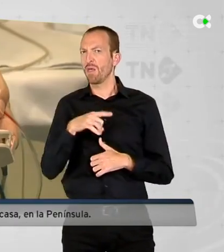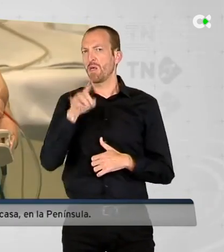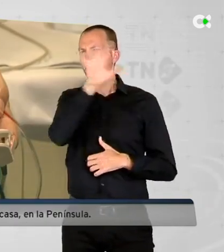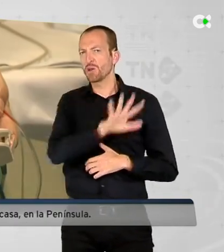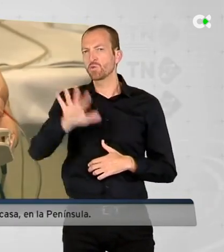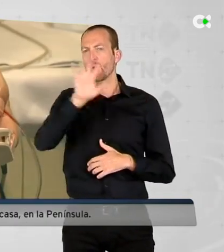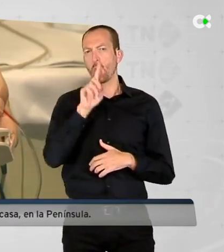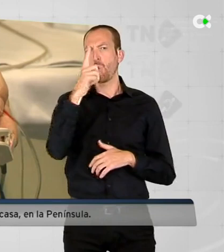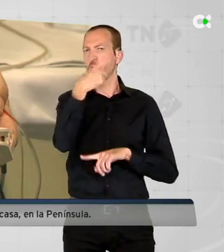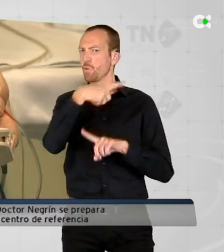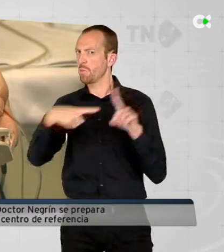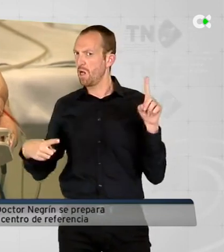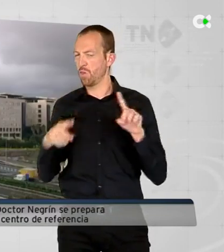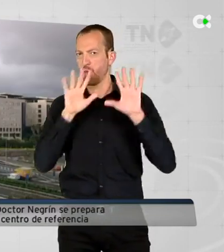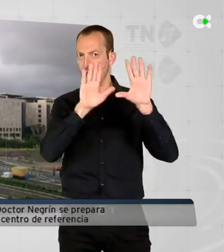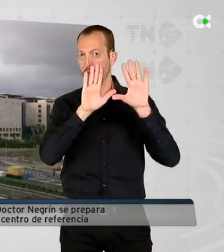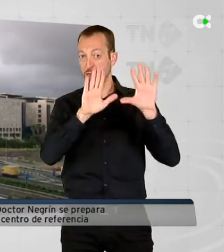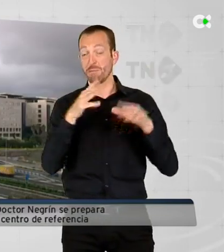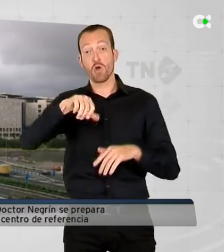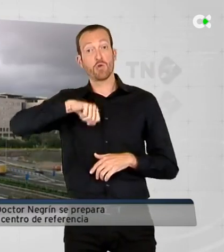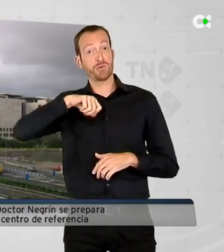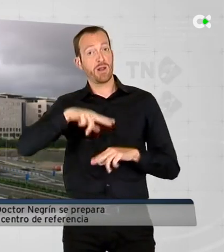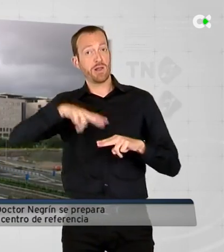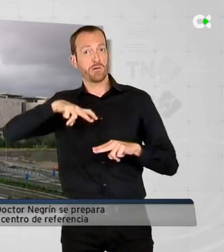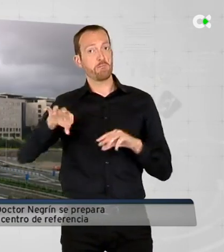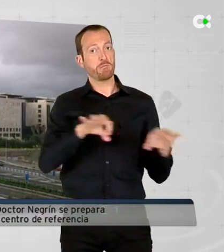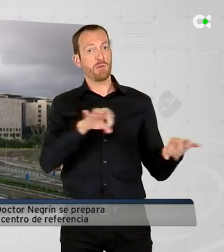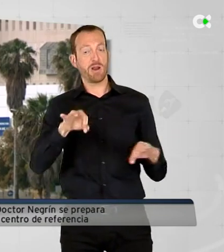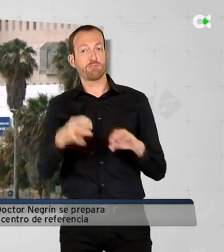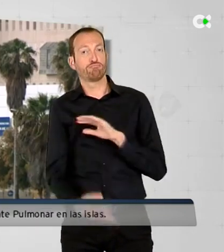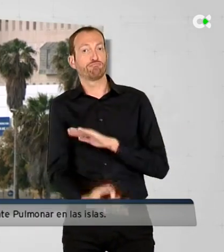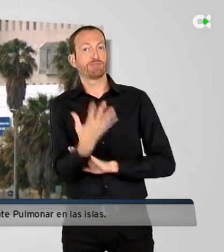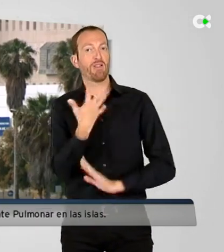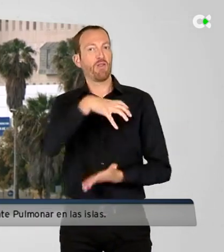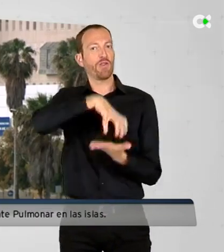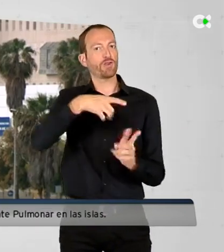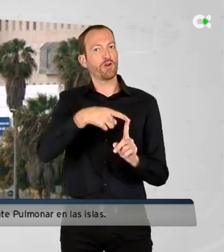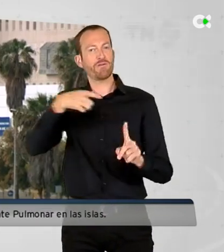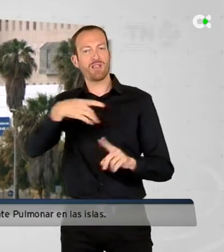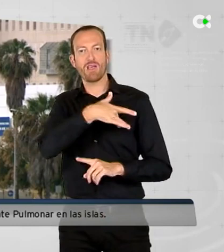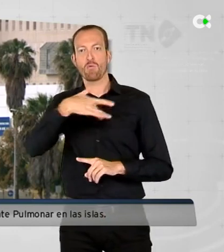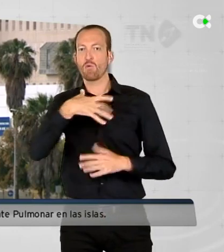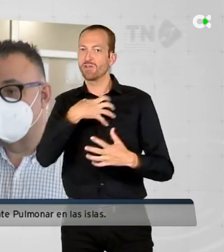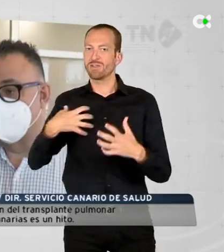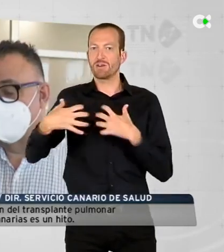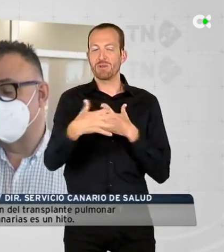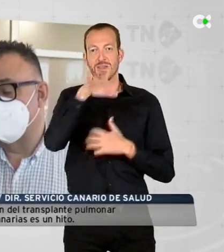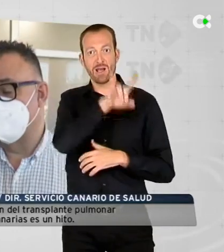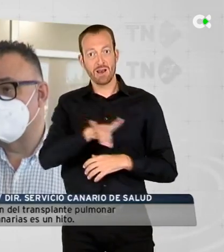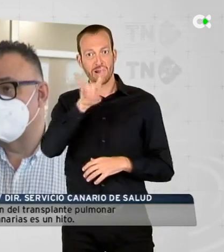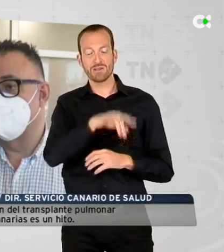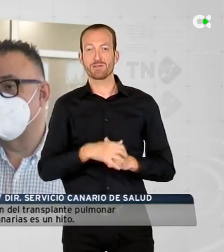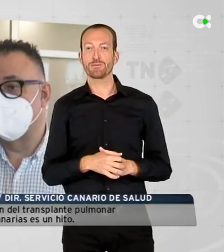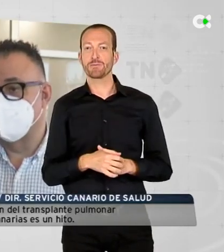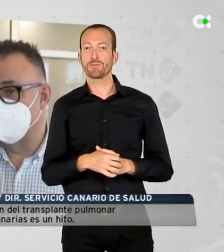medio fuera de casa en la península. El Hospital Dr. Negrín se prepara para hacer centro de referencia de trasplante pulmonar en las islas. La implantación